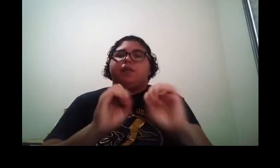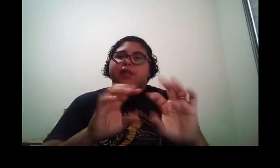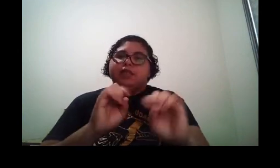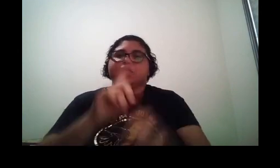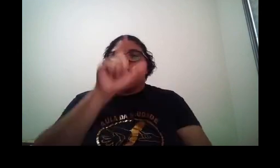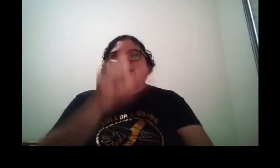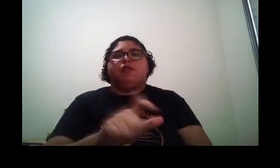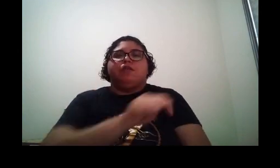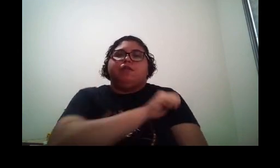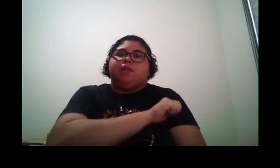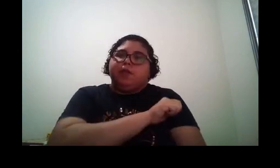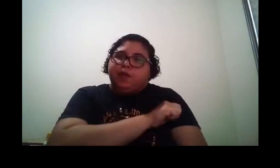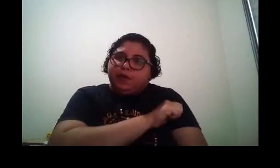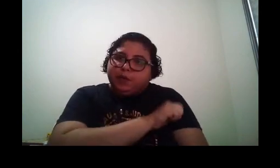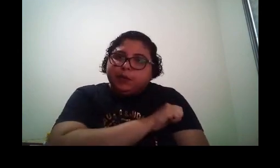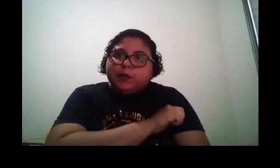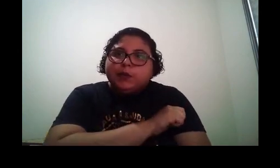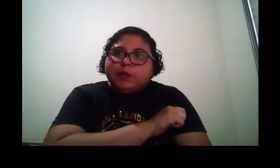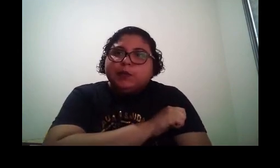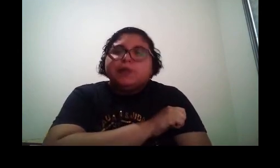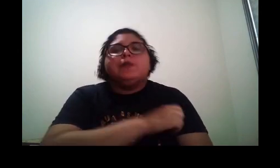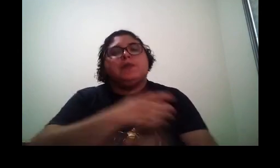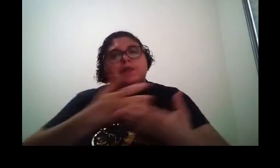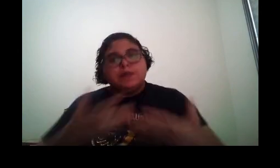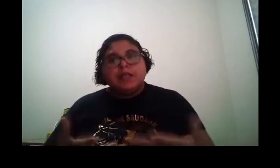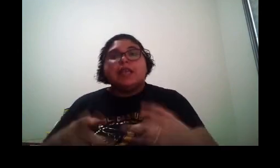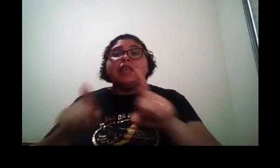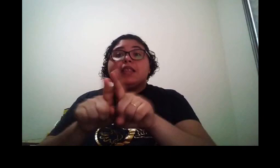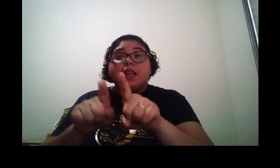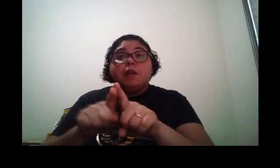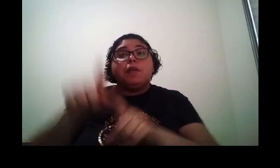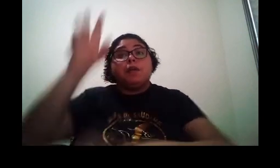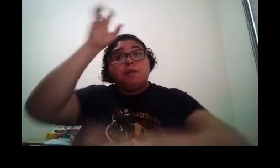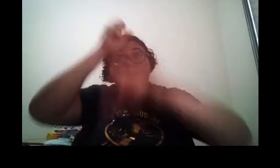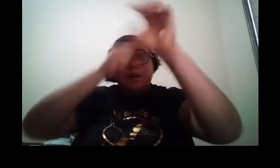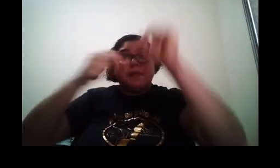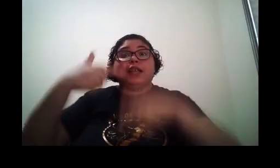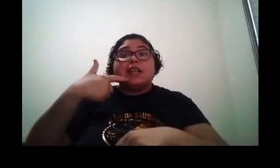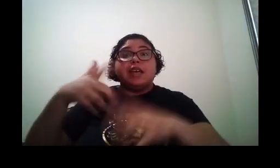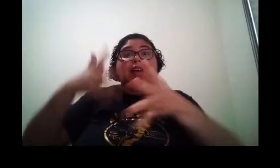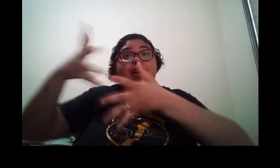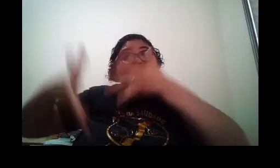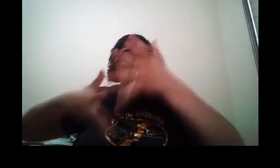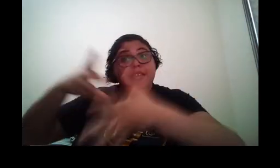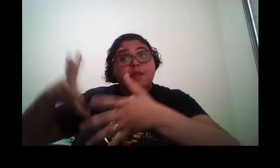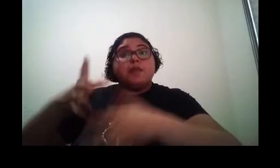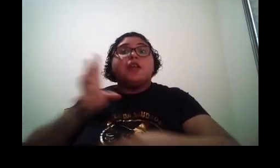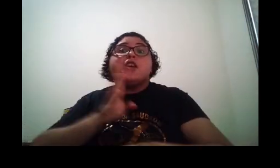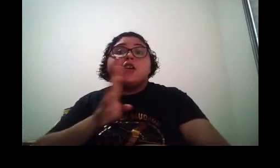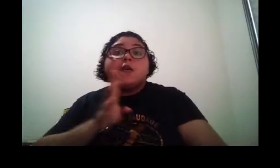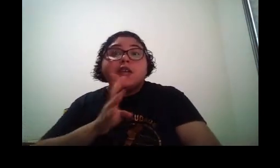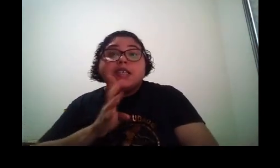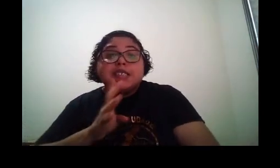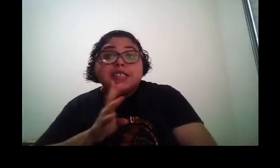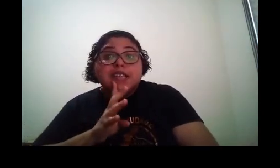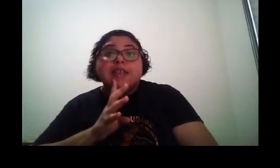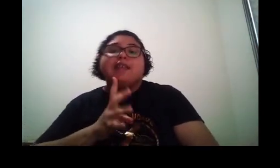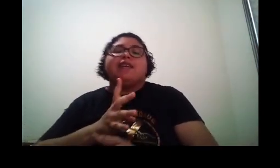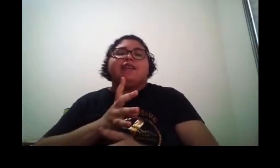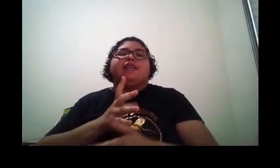de aula. E isso é importante a gente conhecer enquanto aprendiz da língua de sinais, né, saber e conhecer que